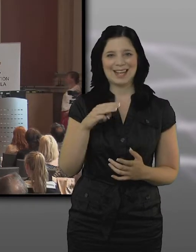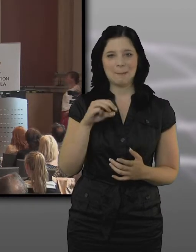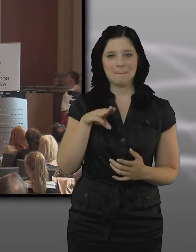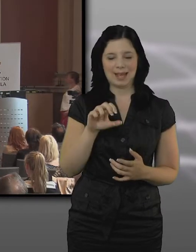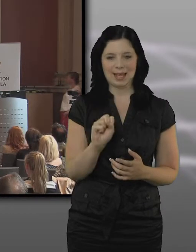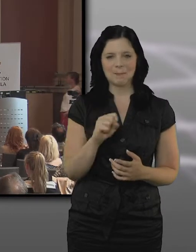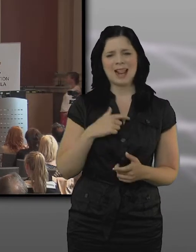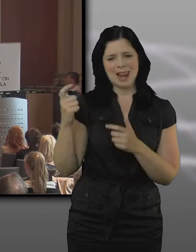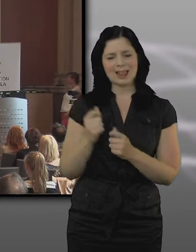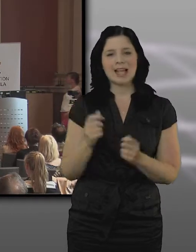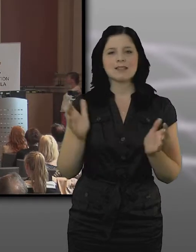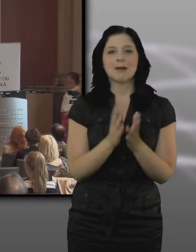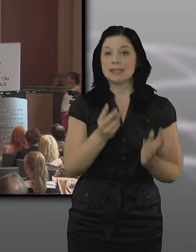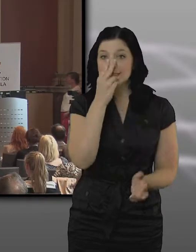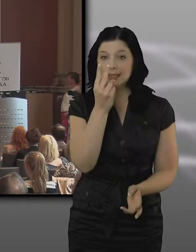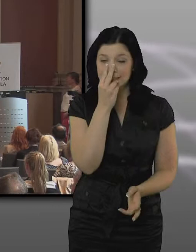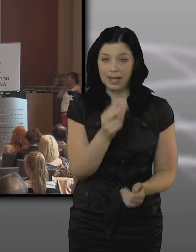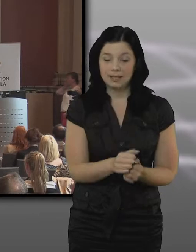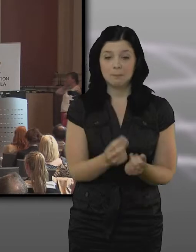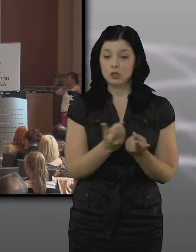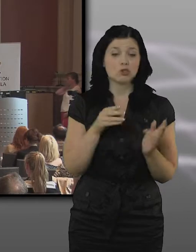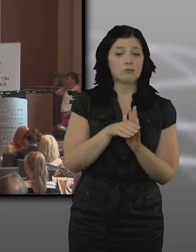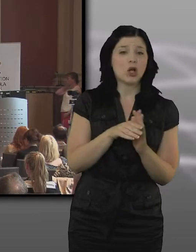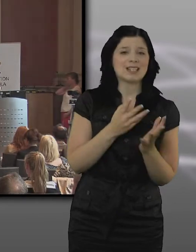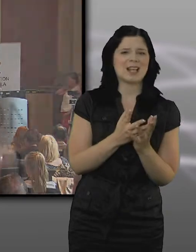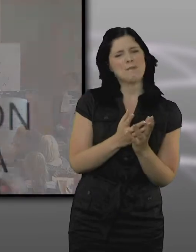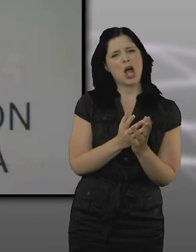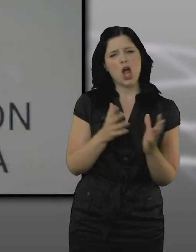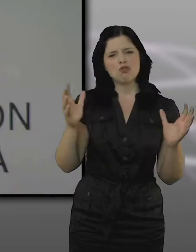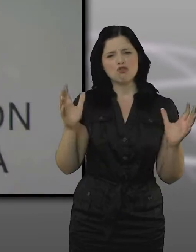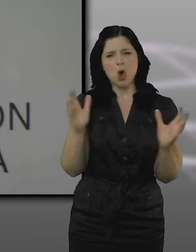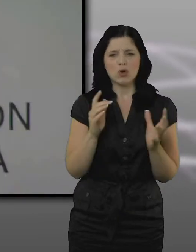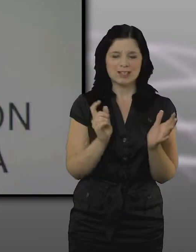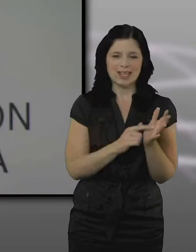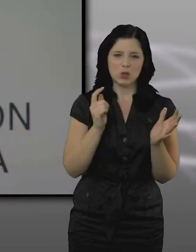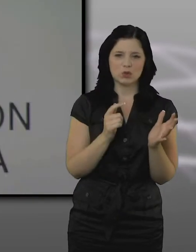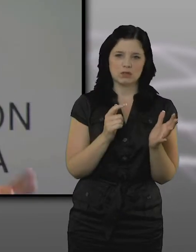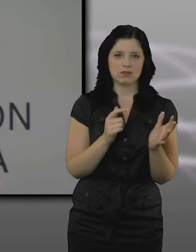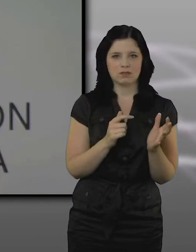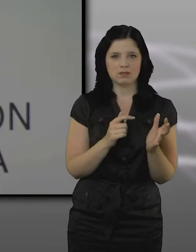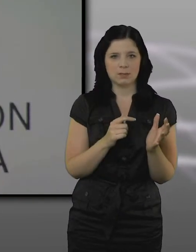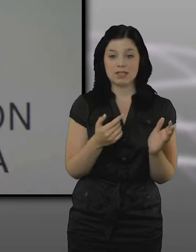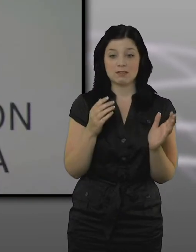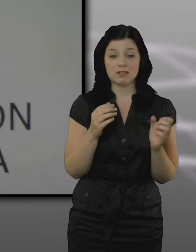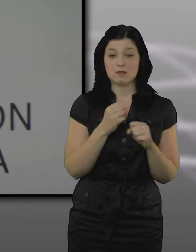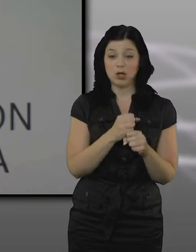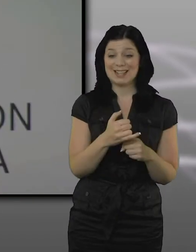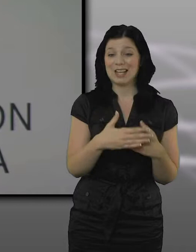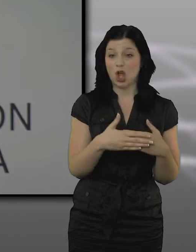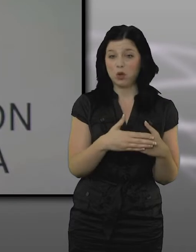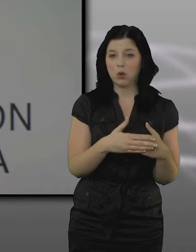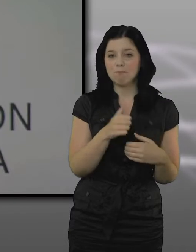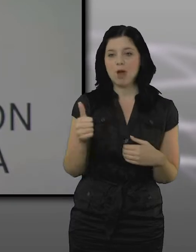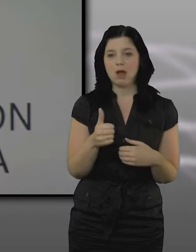man tittar på det. Det sparas inte förutom en pytteliten buffert någonstans på hårddisken. Men det sparas inte på datorn. Och det